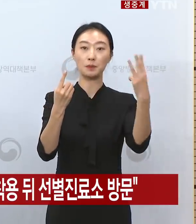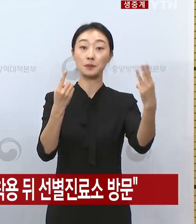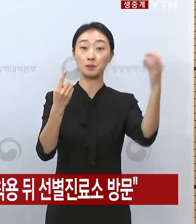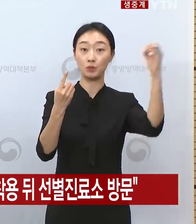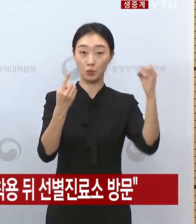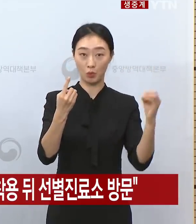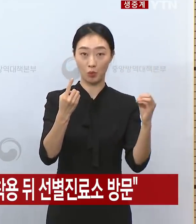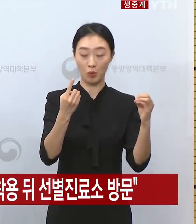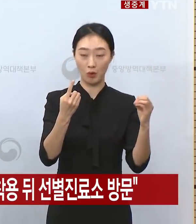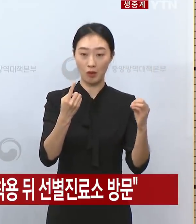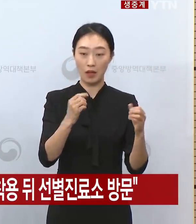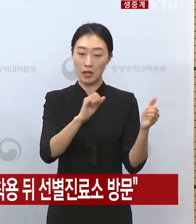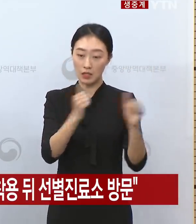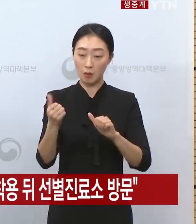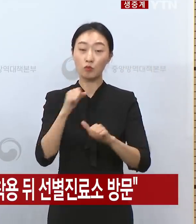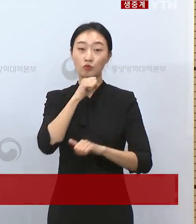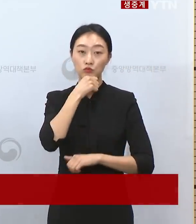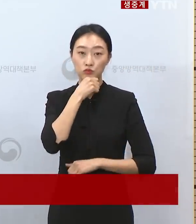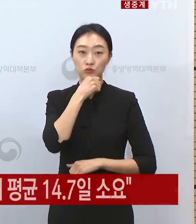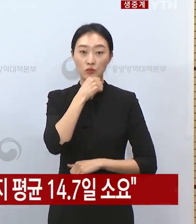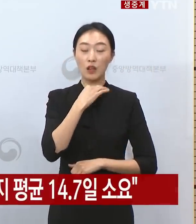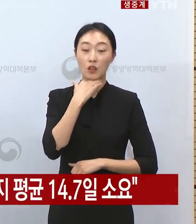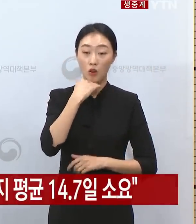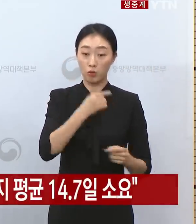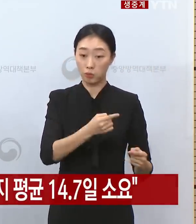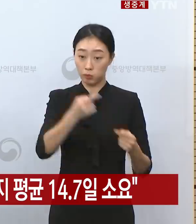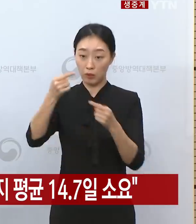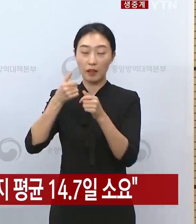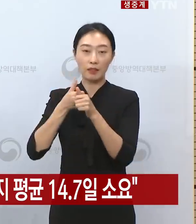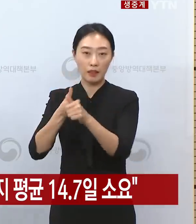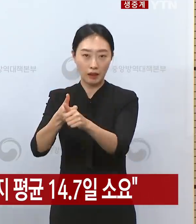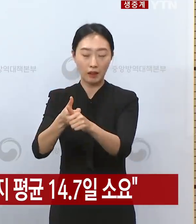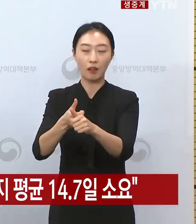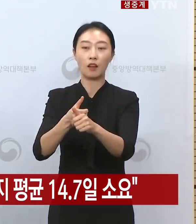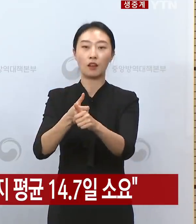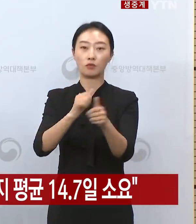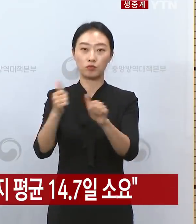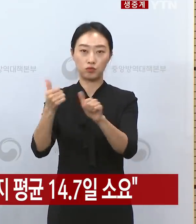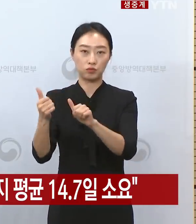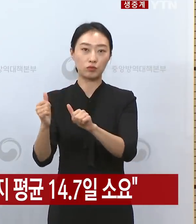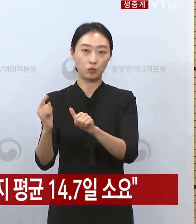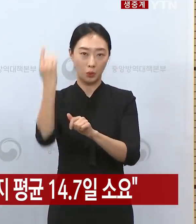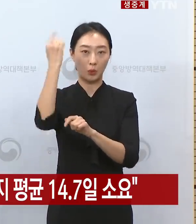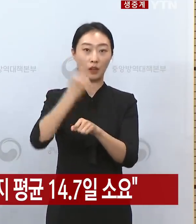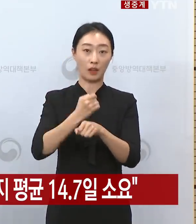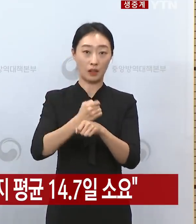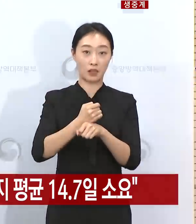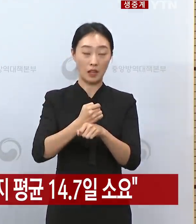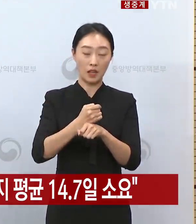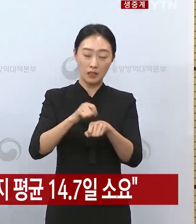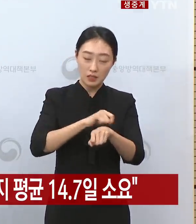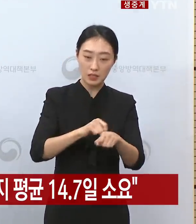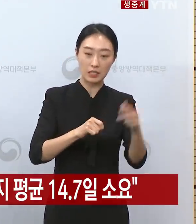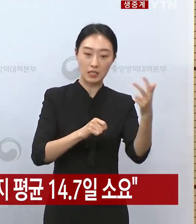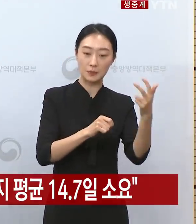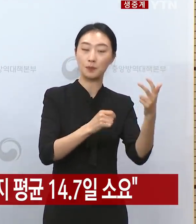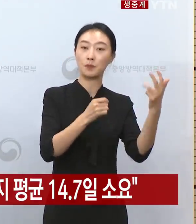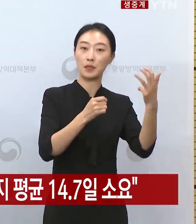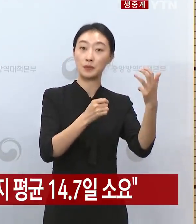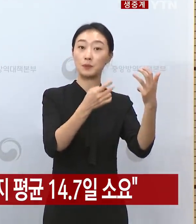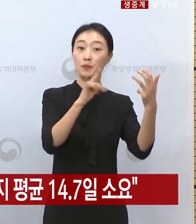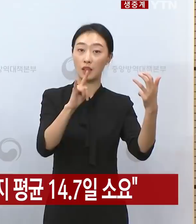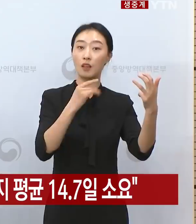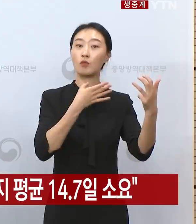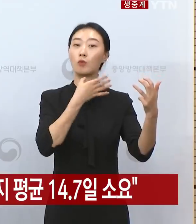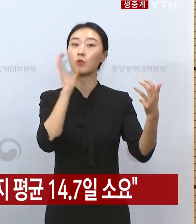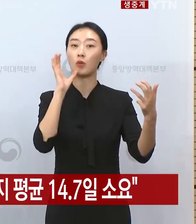81.3%입니다. 치명률은 말씀드린 대로 연령대가 증가함에 따라서 증가하고 있습니다. 특히 7, 80대의 고령